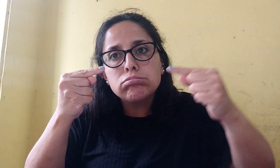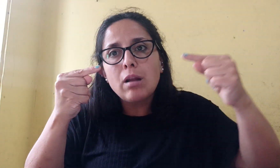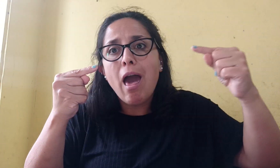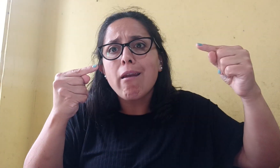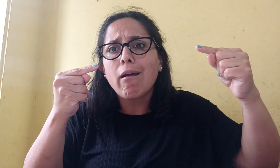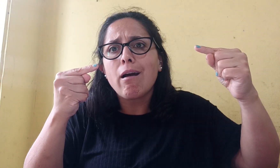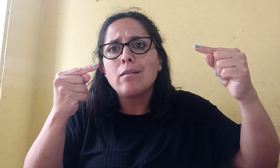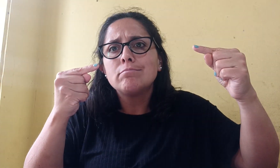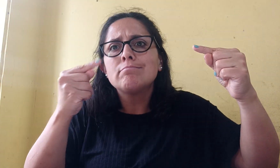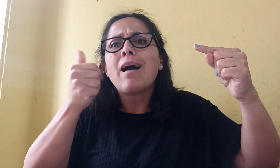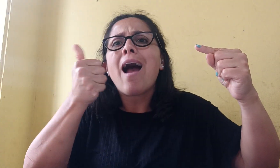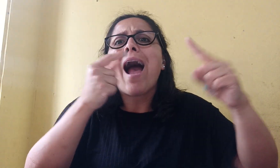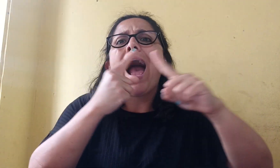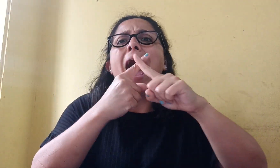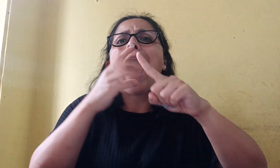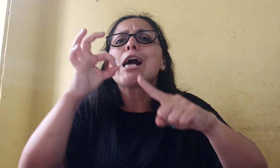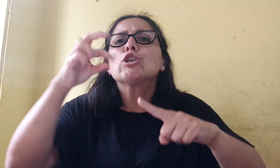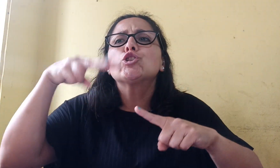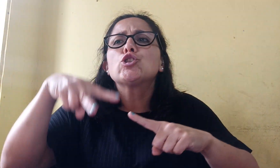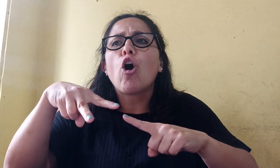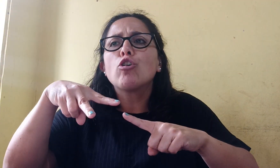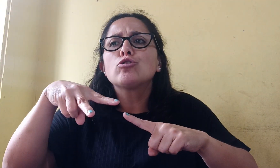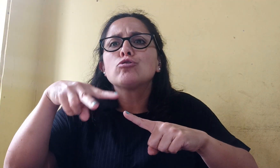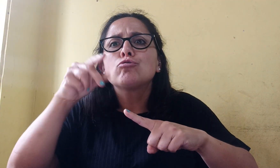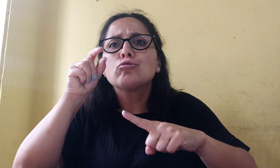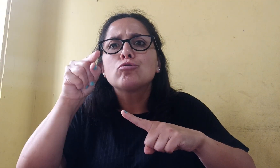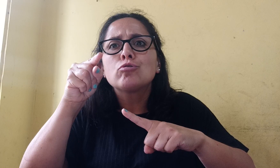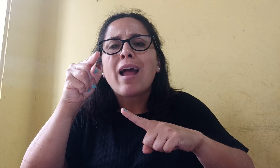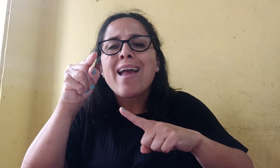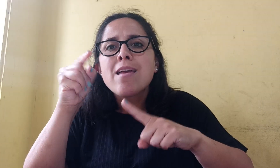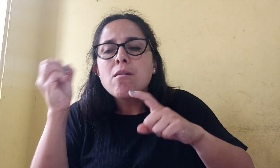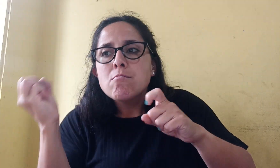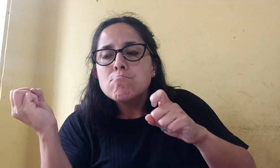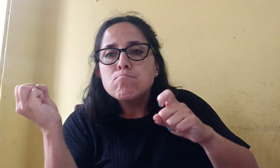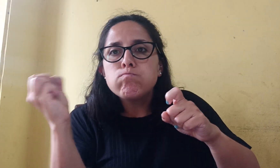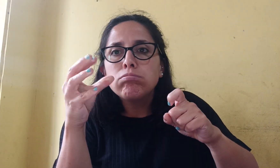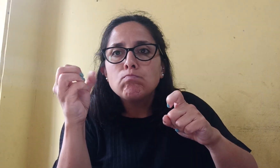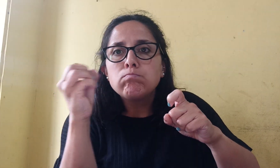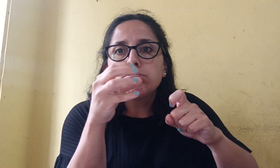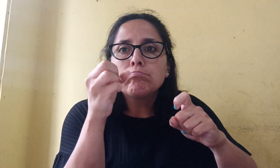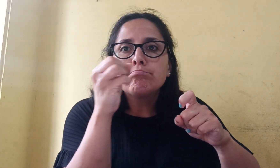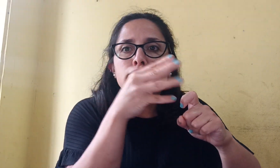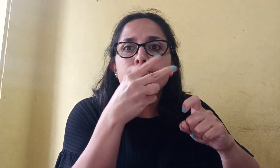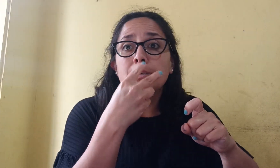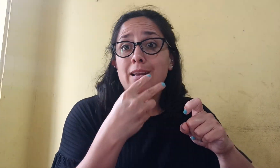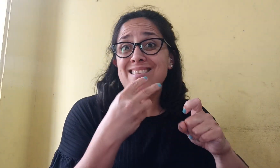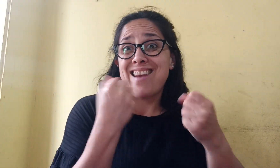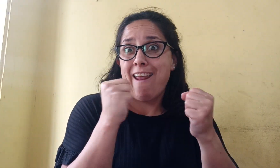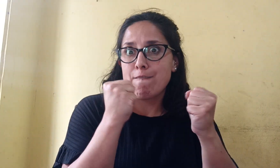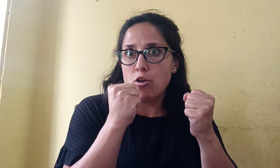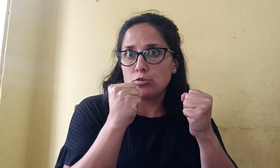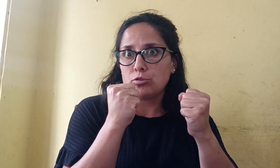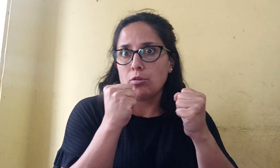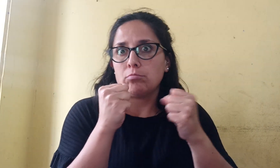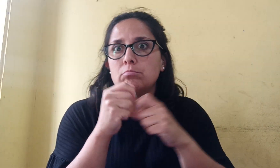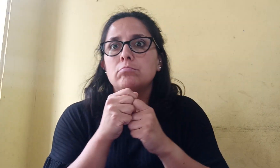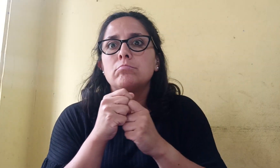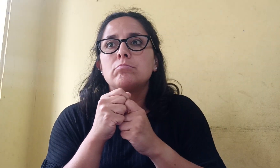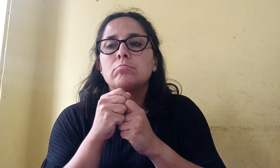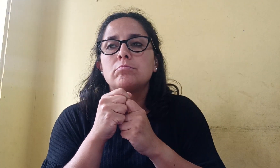que es el axón, ¿sí? Por donde va a ir el impulso nervioso, y en este caso se ramifica el axón, ¿sí?